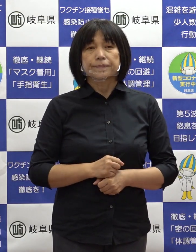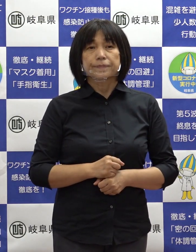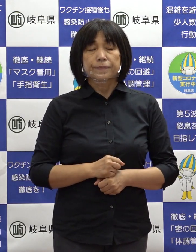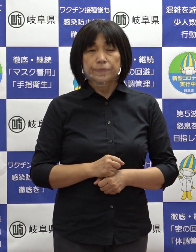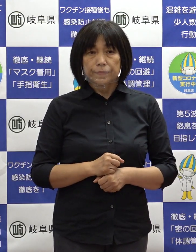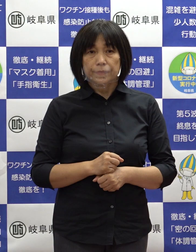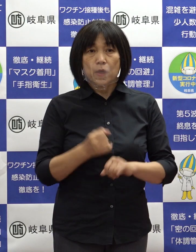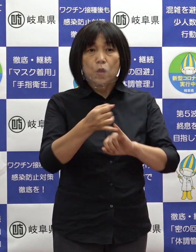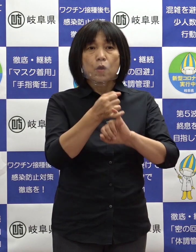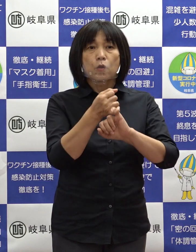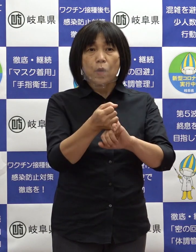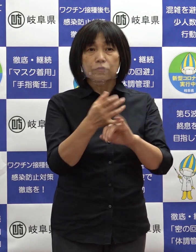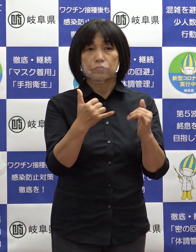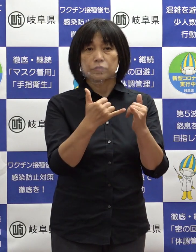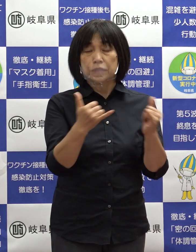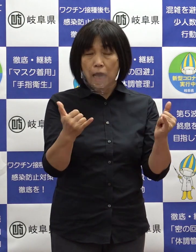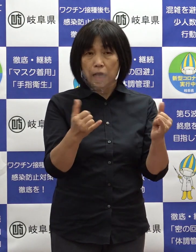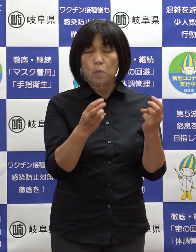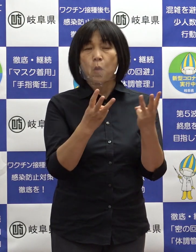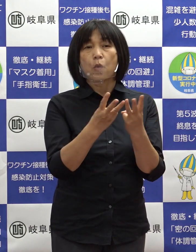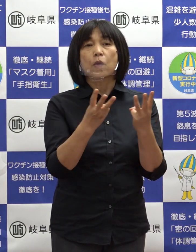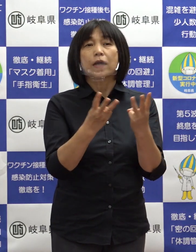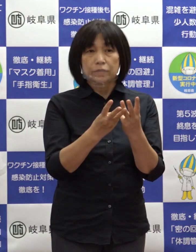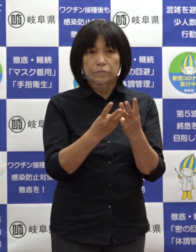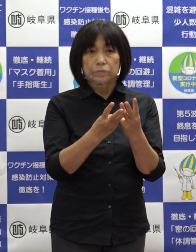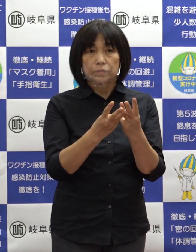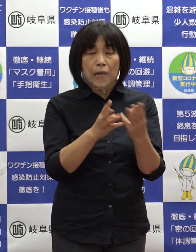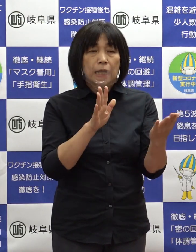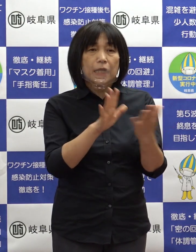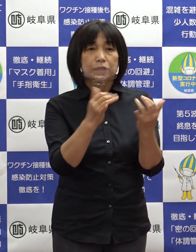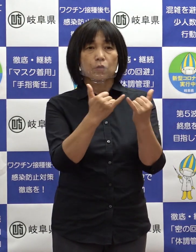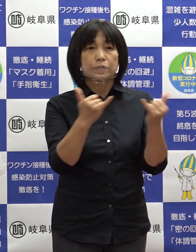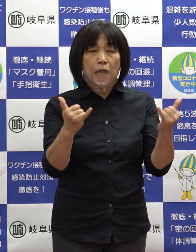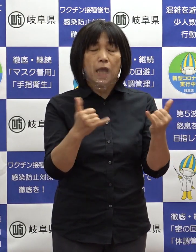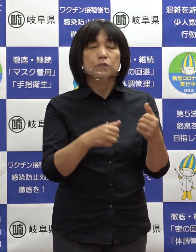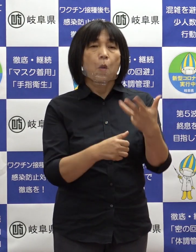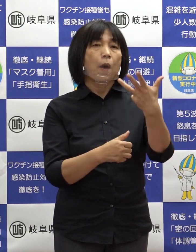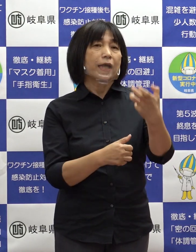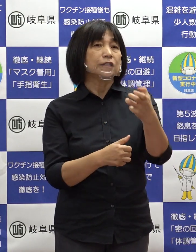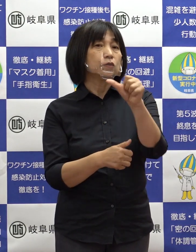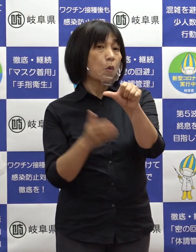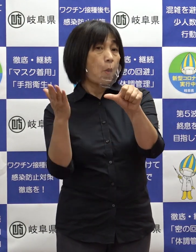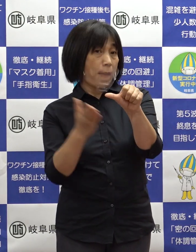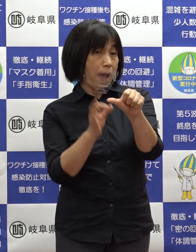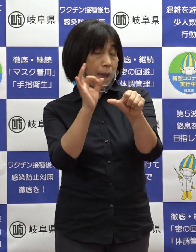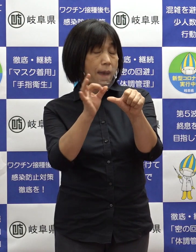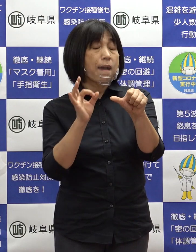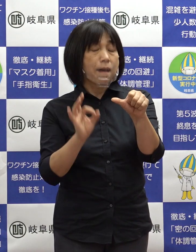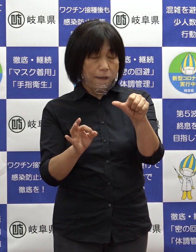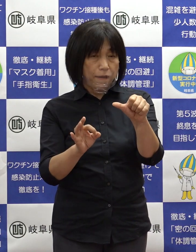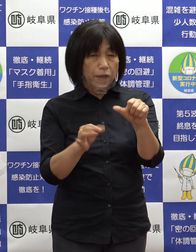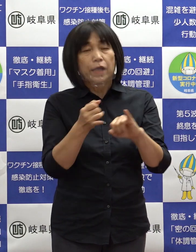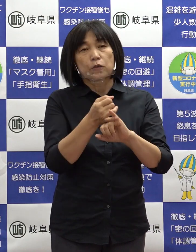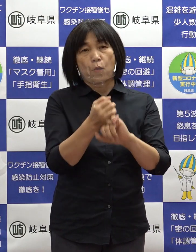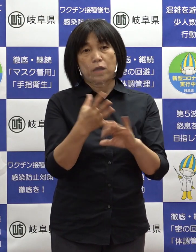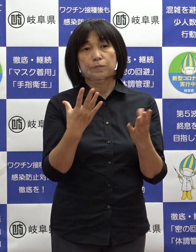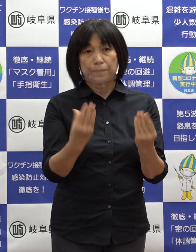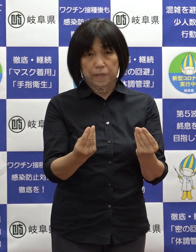予約者数が対象者の 85.8% まで来ていると、これ接種済みの方も含めてありますが、